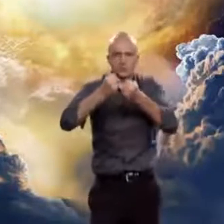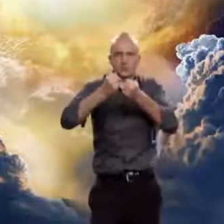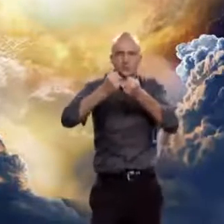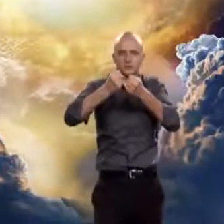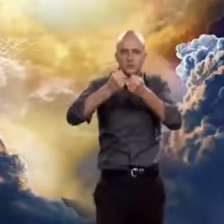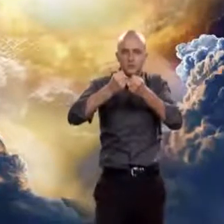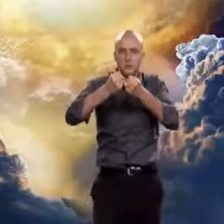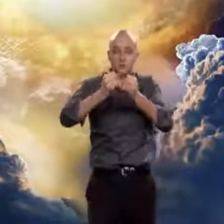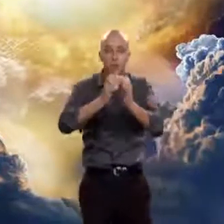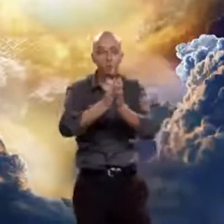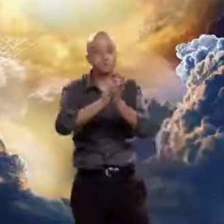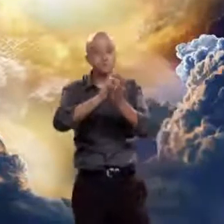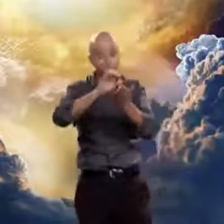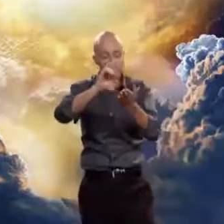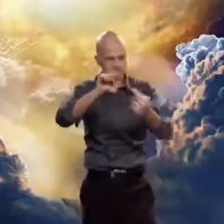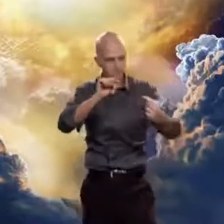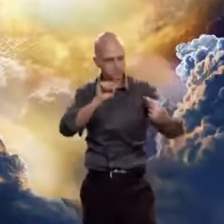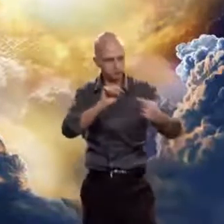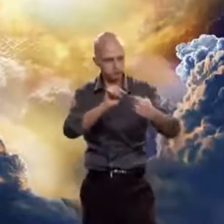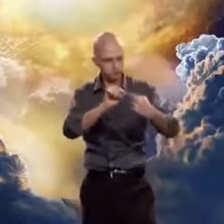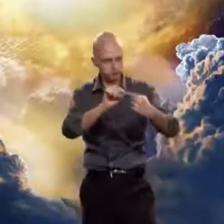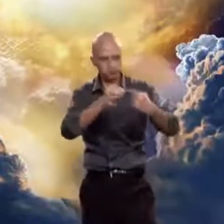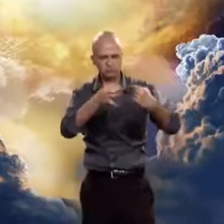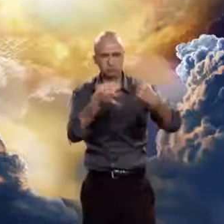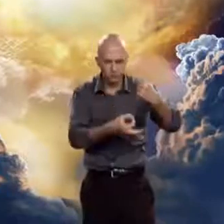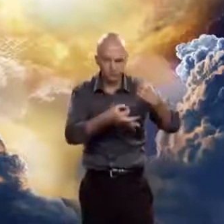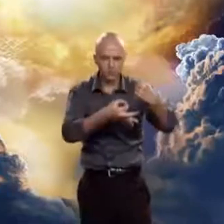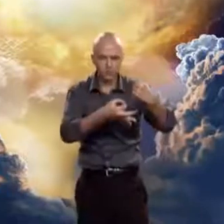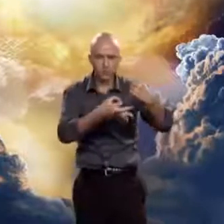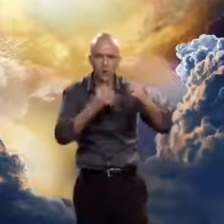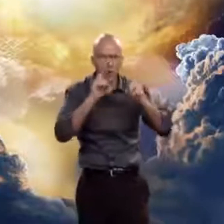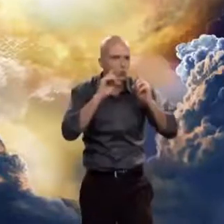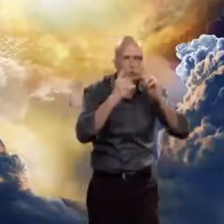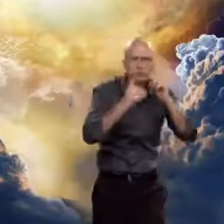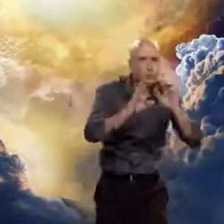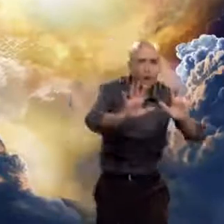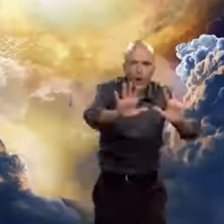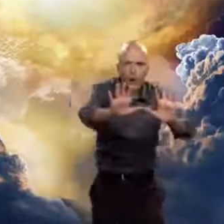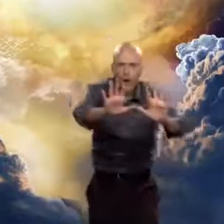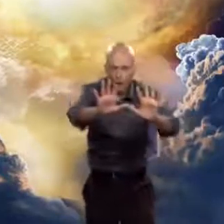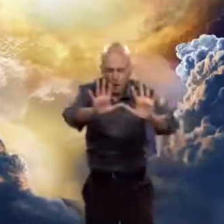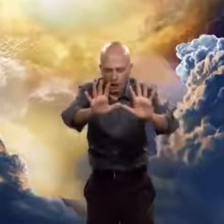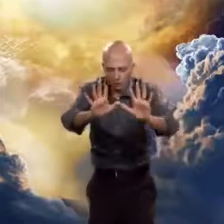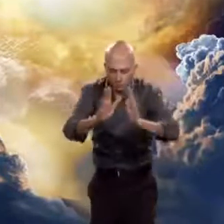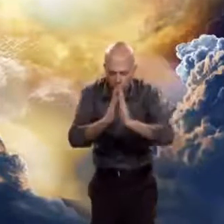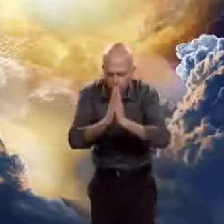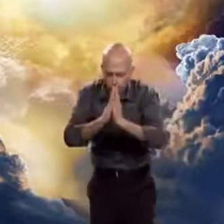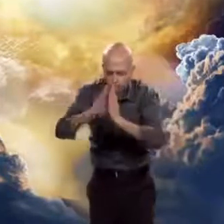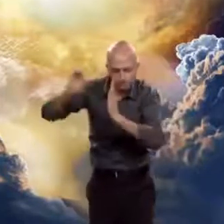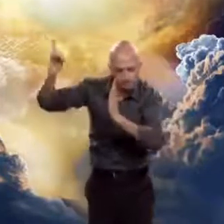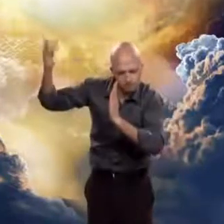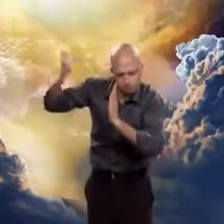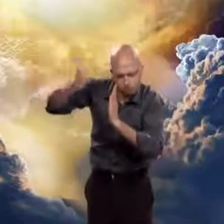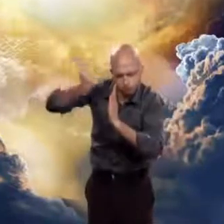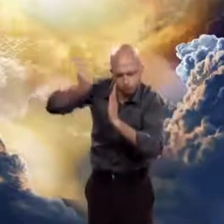as evidências de seu caráter messiânico. O povo perguntava: como pode ser que nossos líderes e cultos escribas